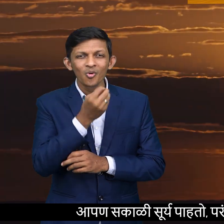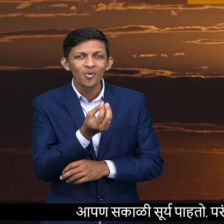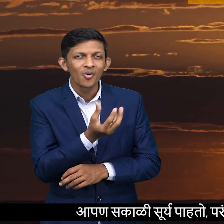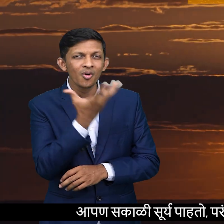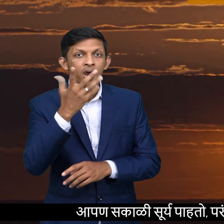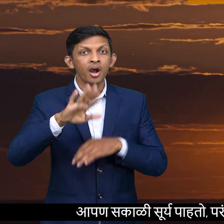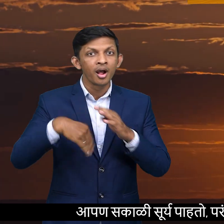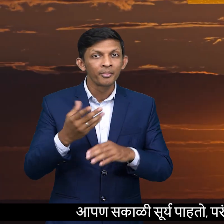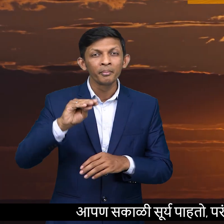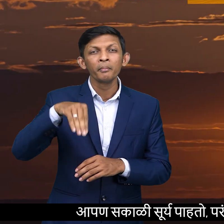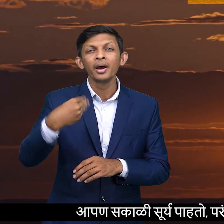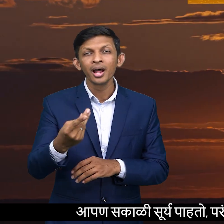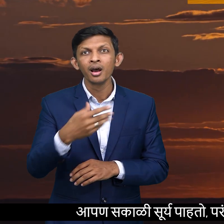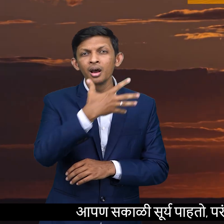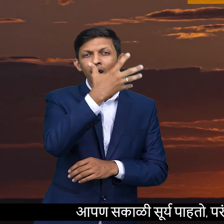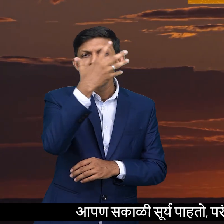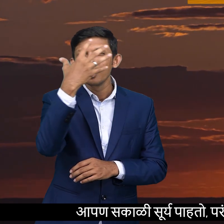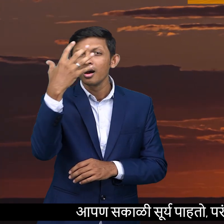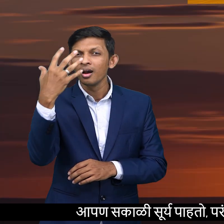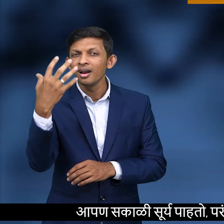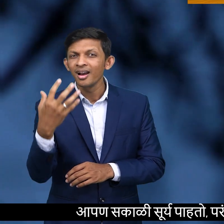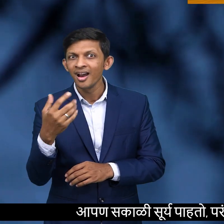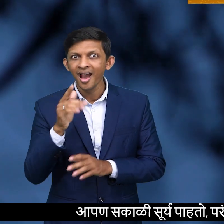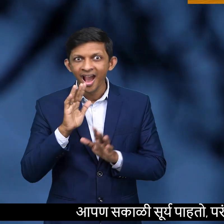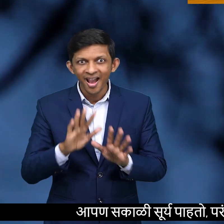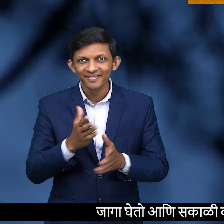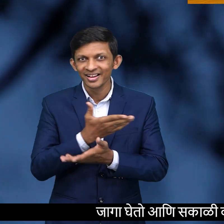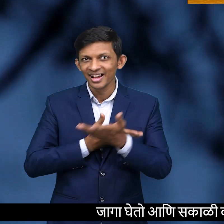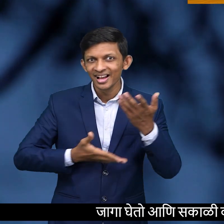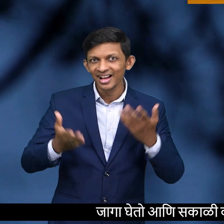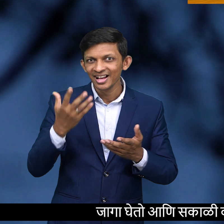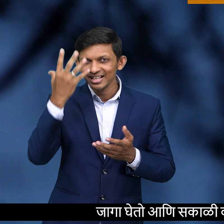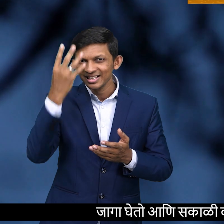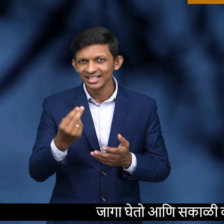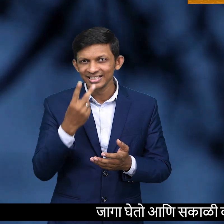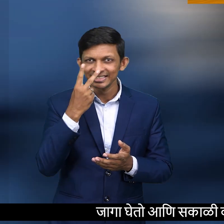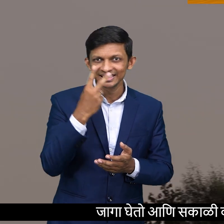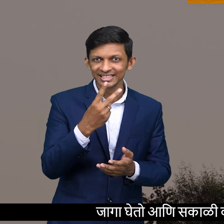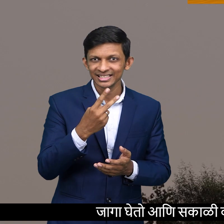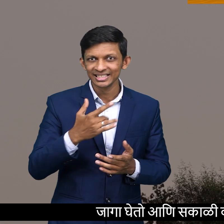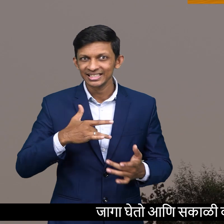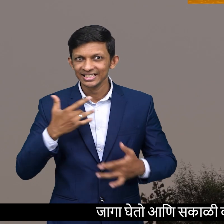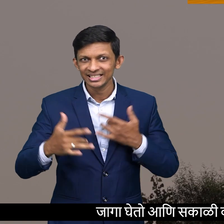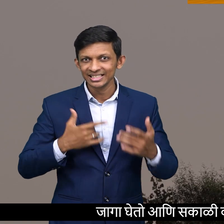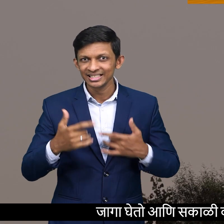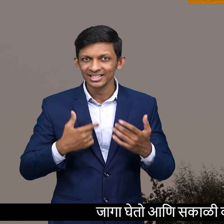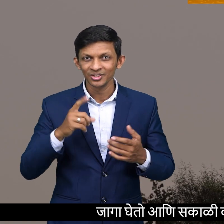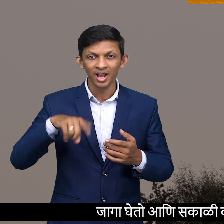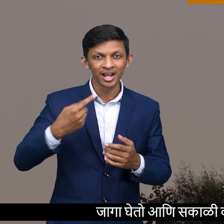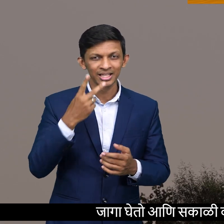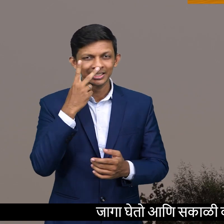परंतु संध्याकाळी सूर्यास्त होतो आणि रात्री चंद्र त्याची जागा घेतो आणि सकाळी